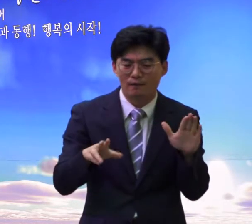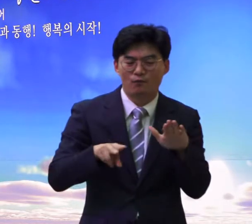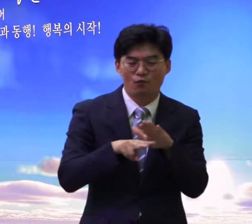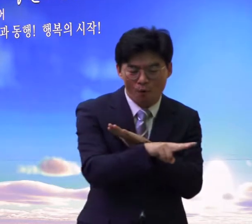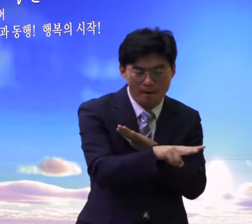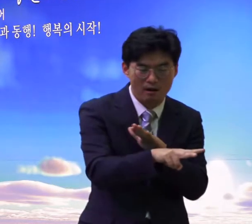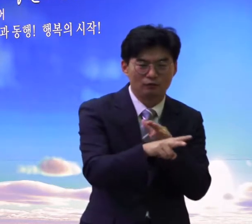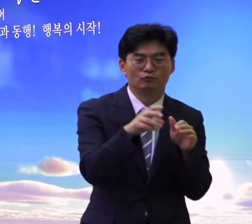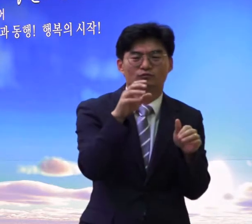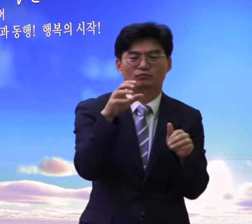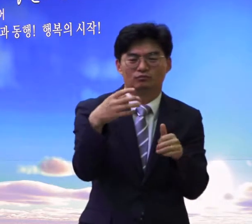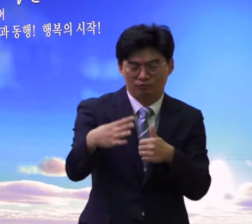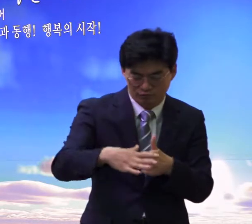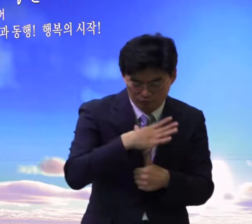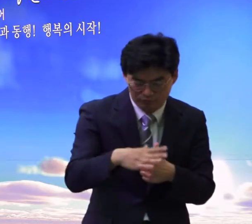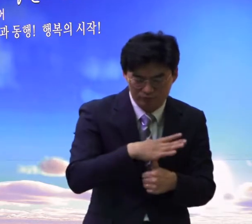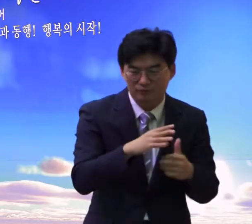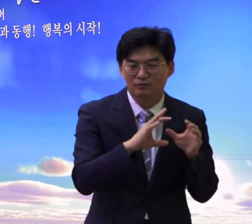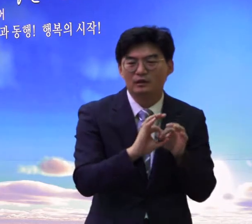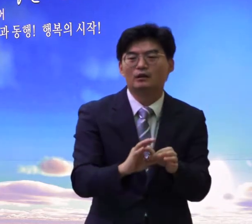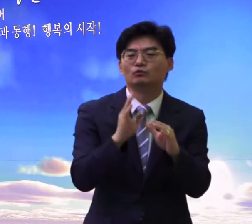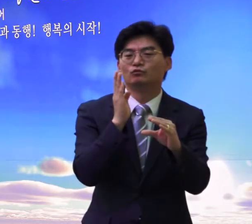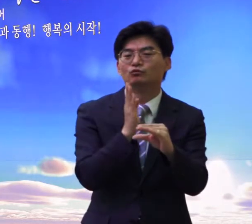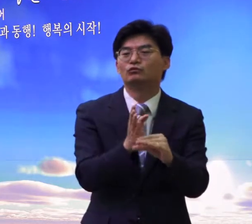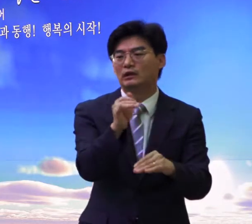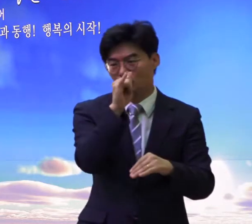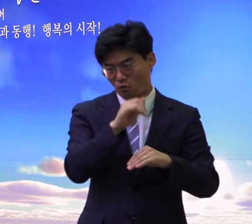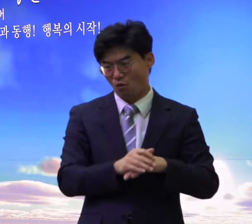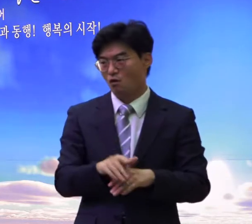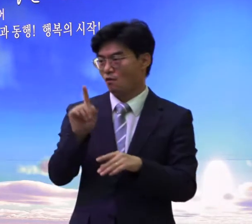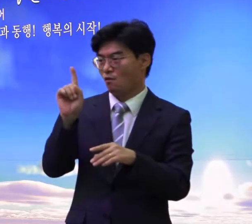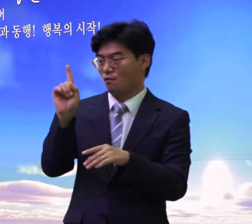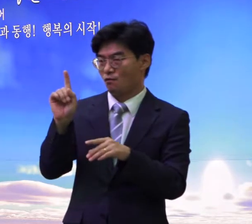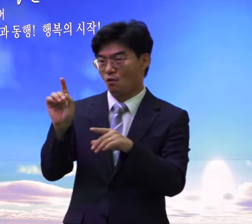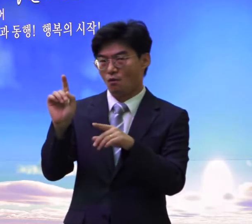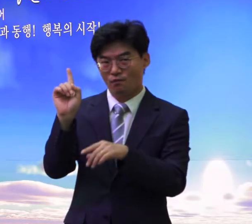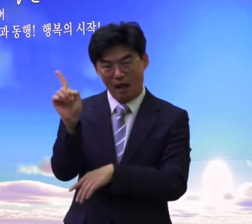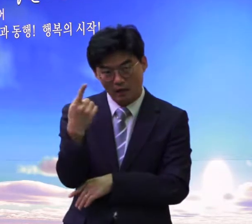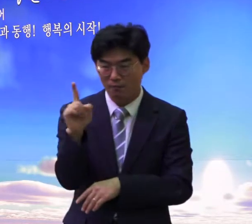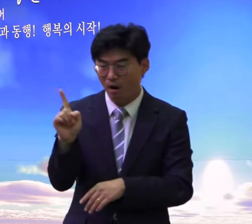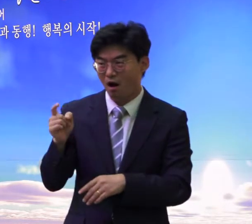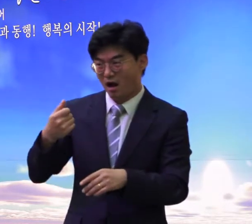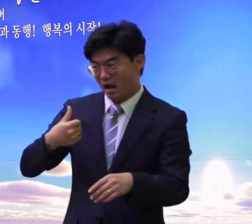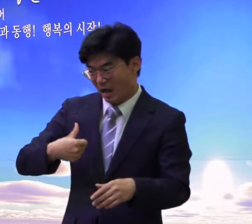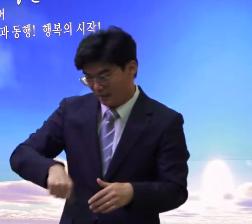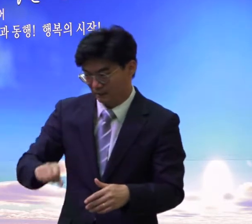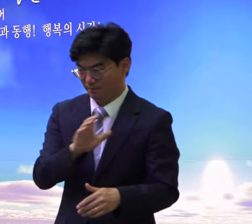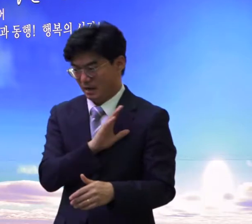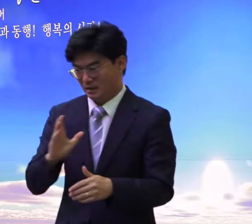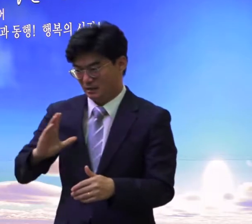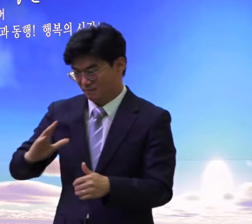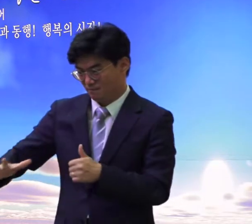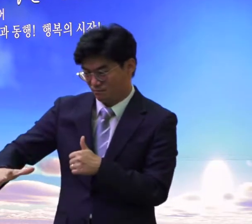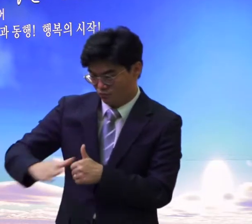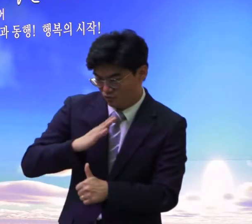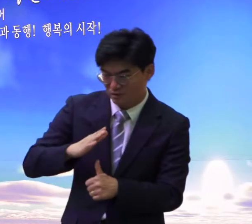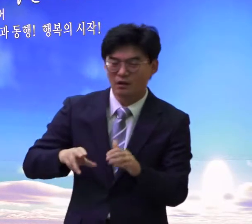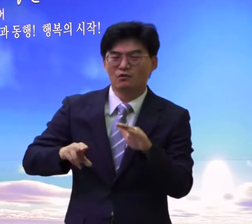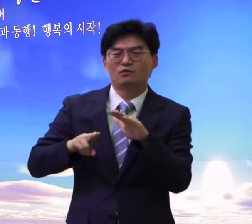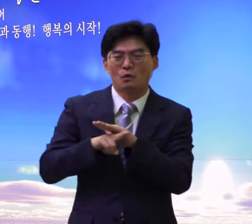오른 이후에도 아들 압살롬이 반역을 일으켰고 그 압살롬을 피해서 또 광야로 나가야 했던 시간들이 있었습니다.